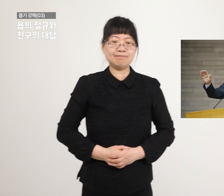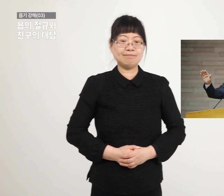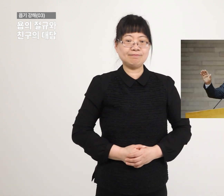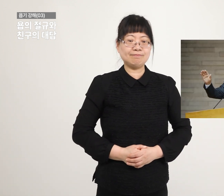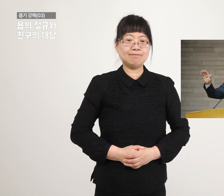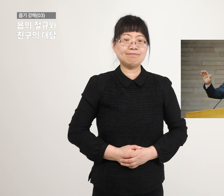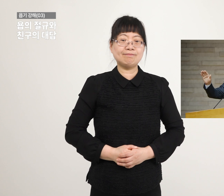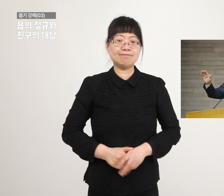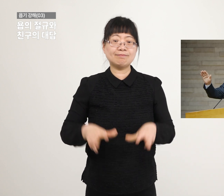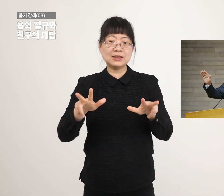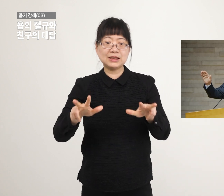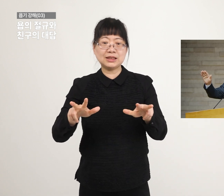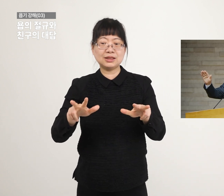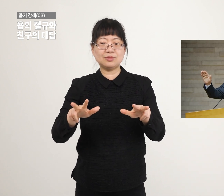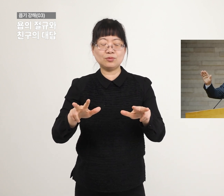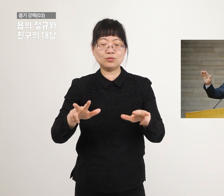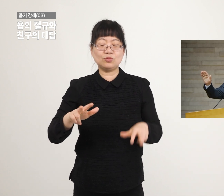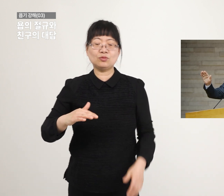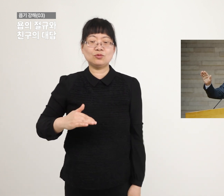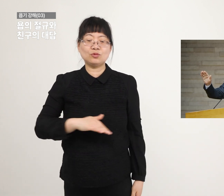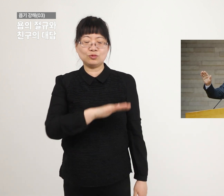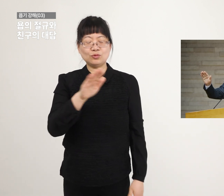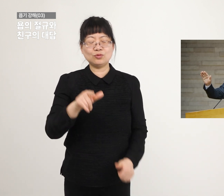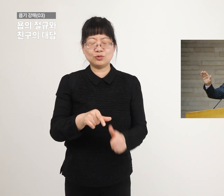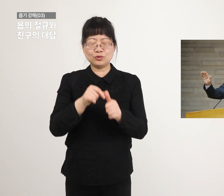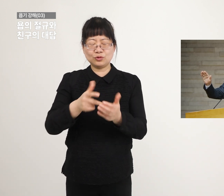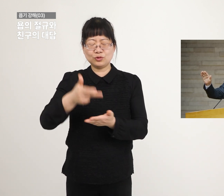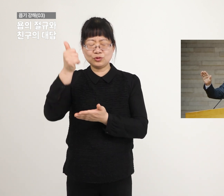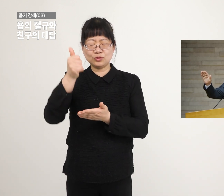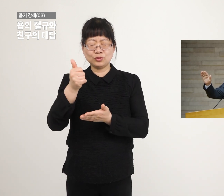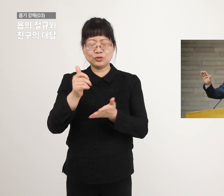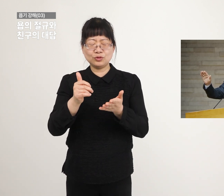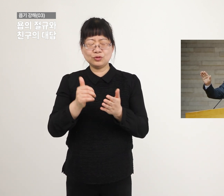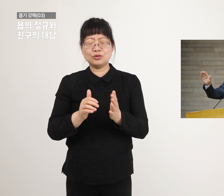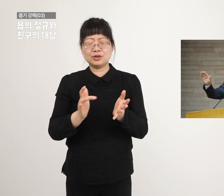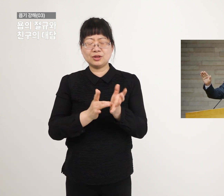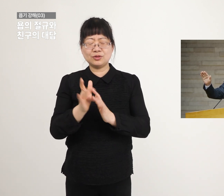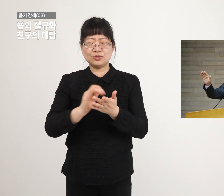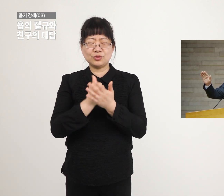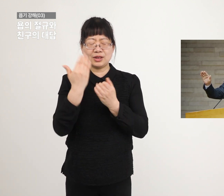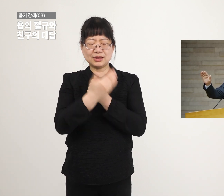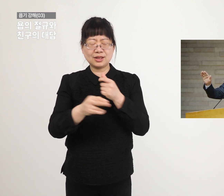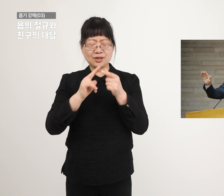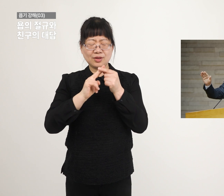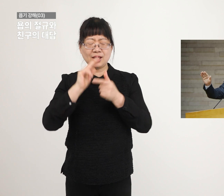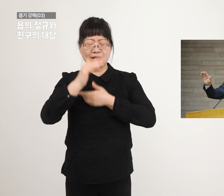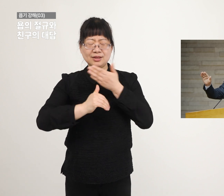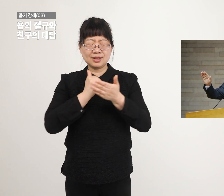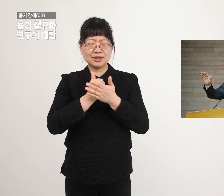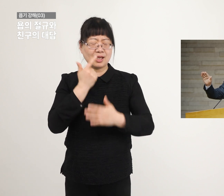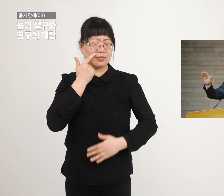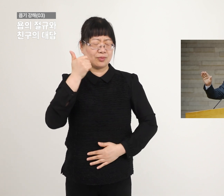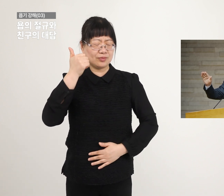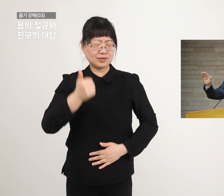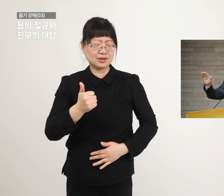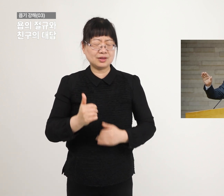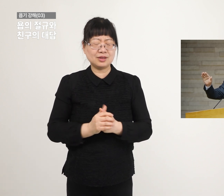지금은 우리 구주 예수 그리스도의 은혜와 하나님